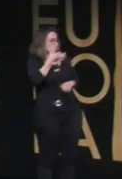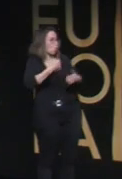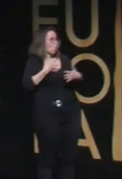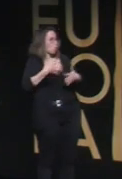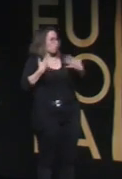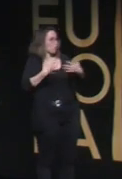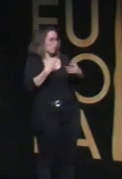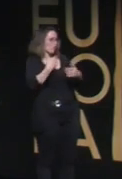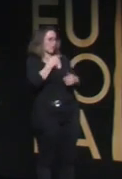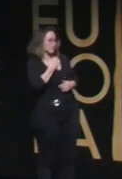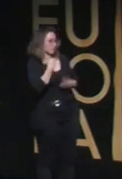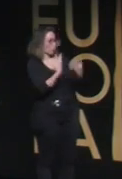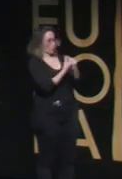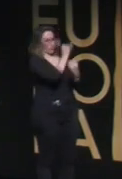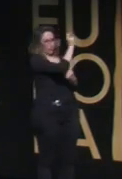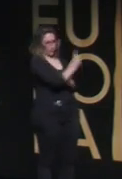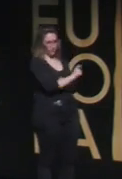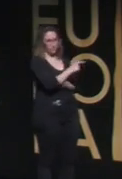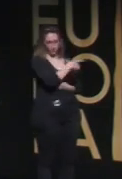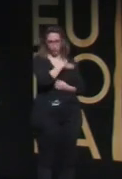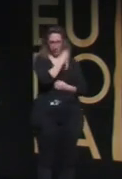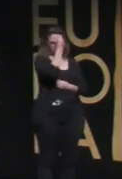Jope, pues no sé, ¿eh? Dale una vueltica.